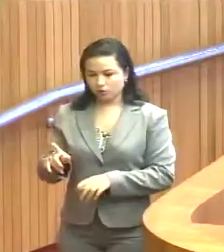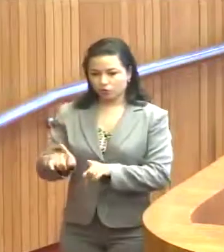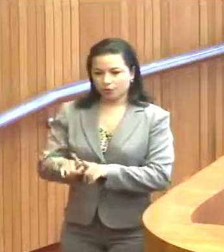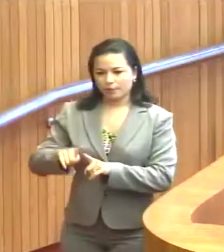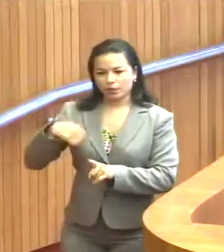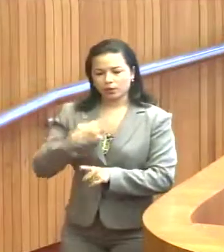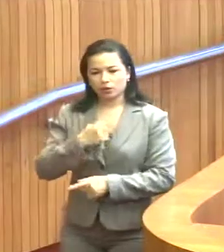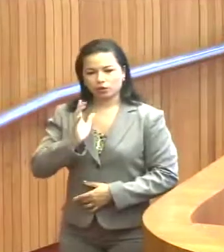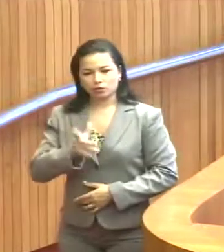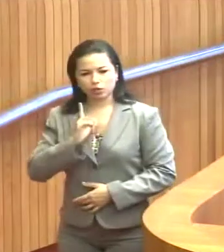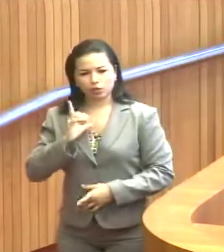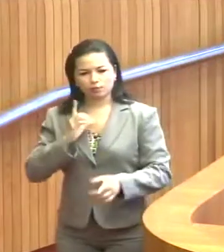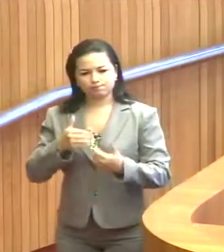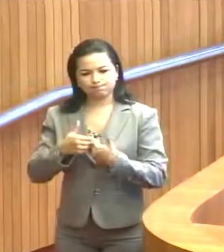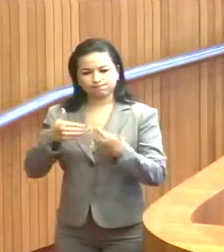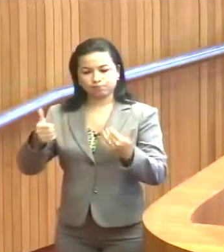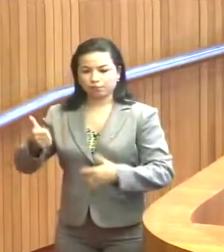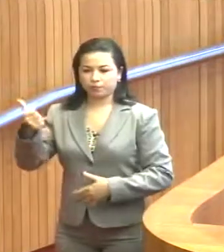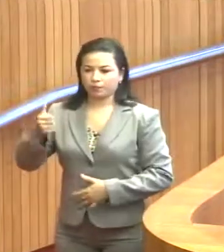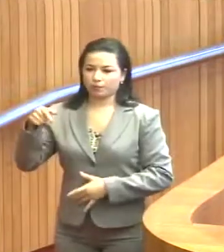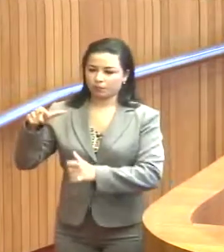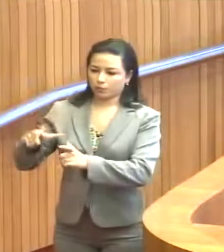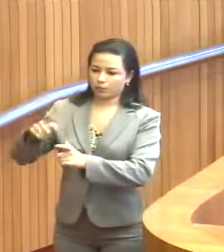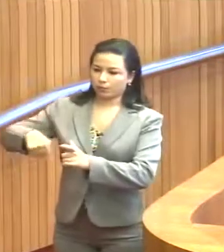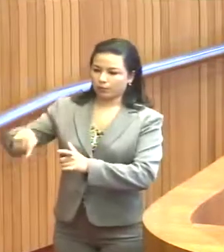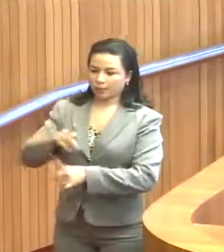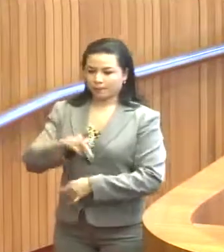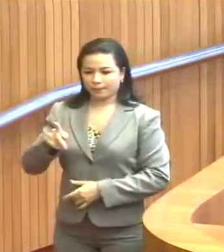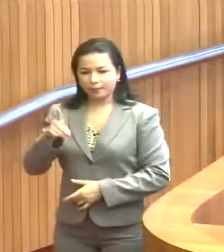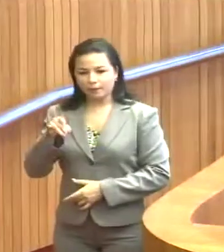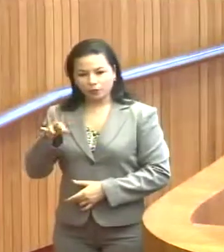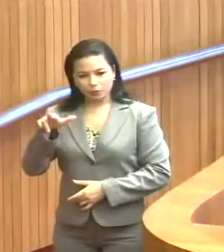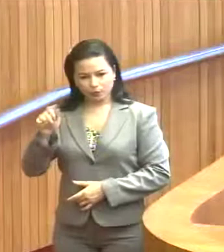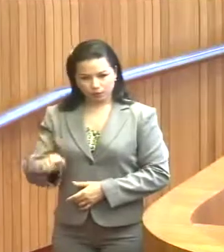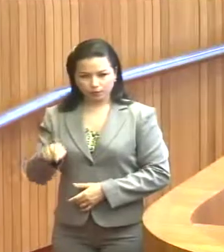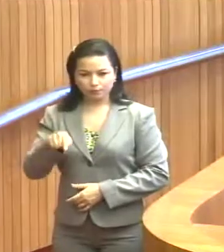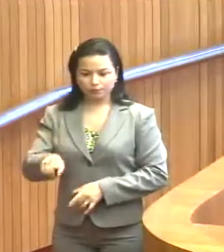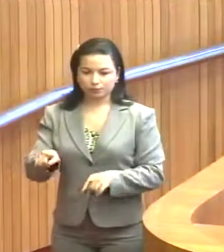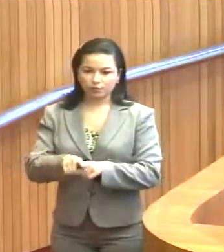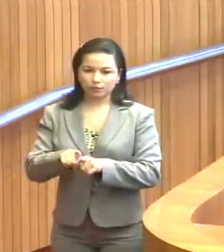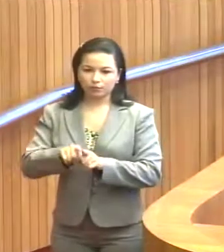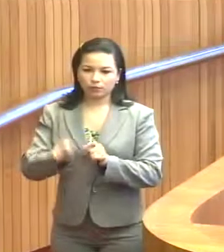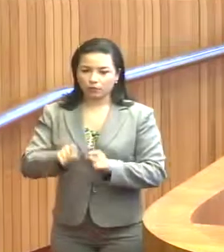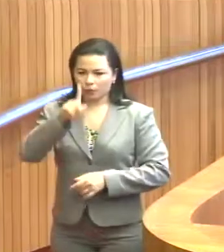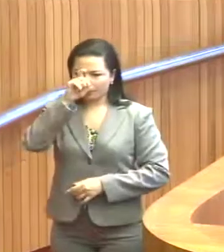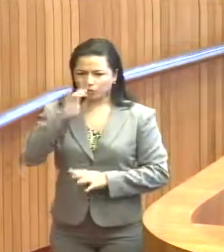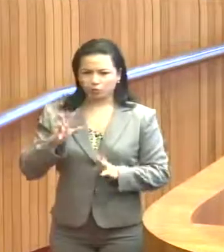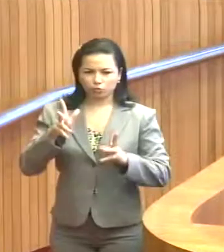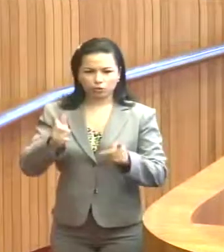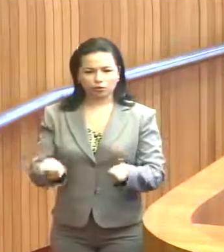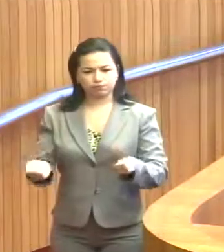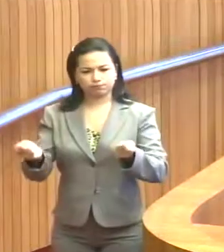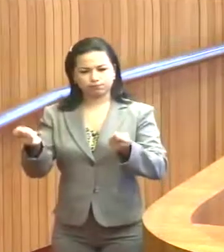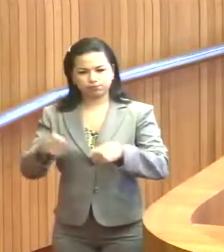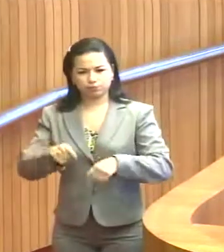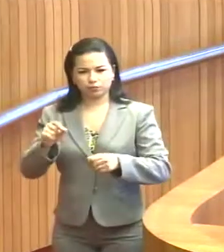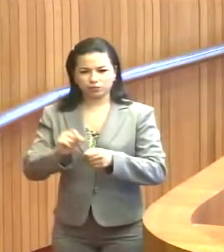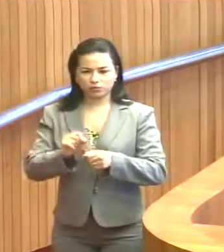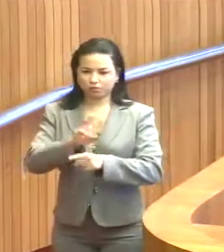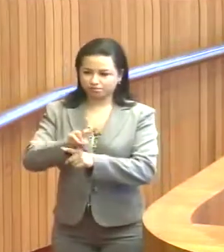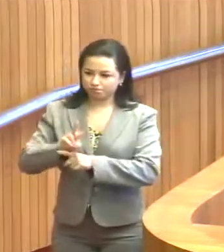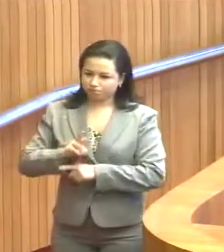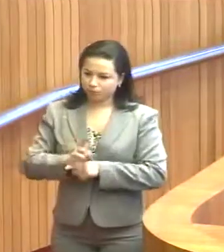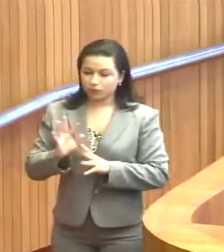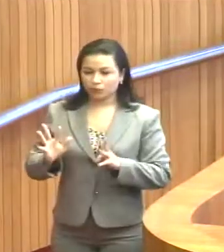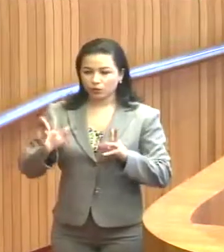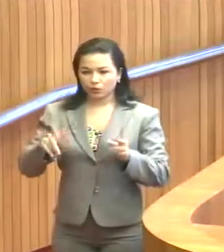nós chegamos a inaugurar o primeiro ali na cidade de Presidente Dutra, um hospital com toda a condição de fazer o atendimento